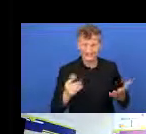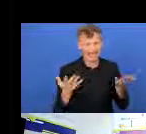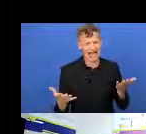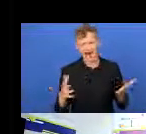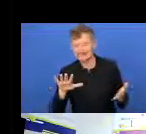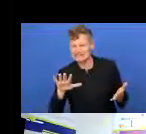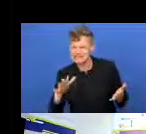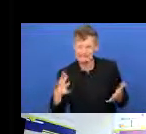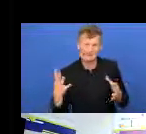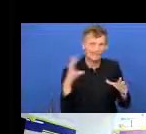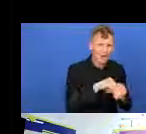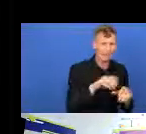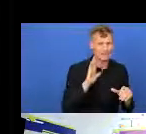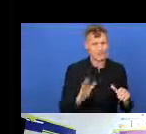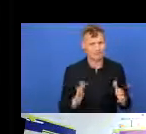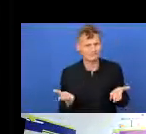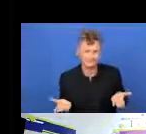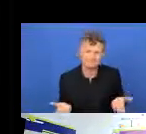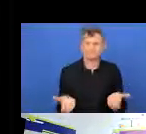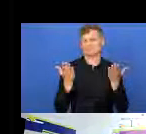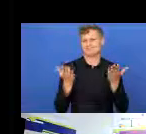Parmi ces pratiques, on retrouve bien